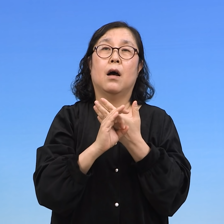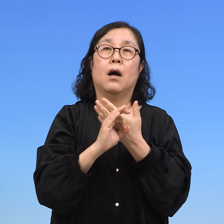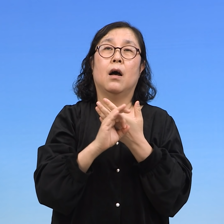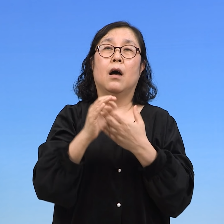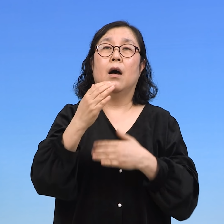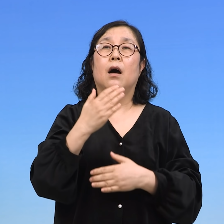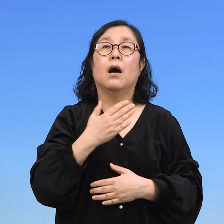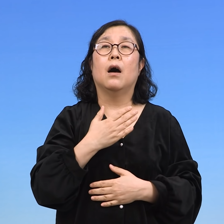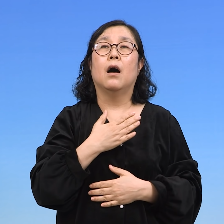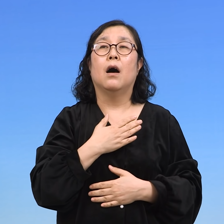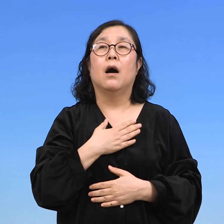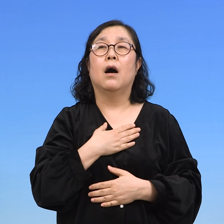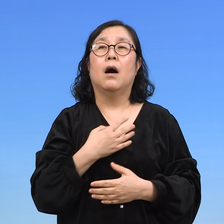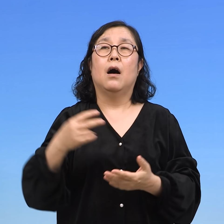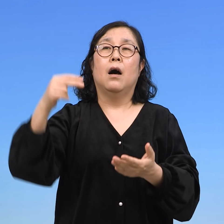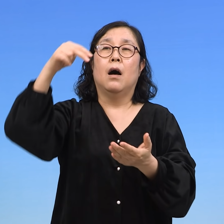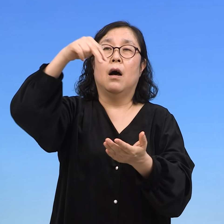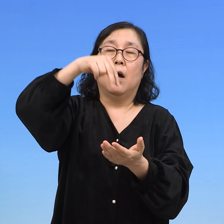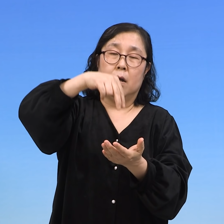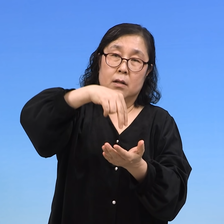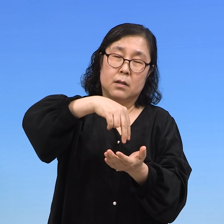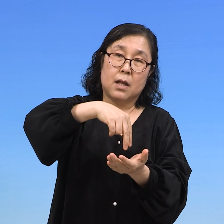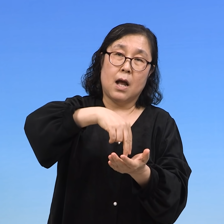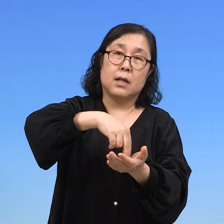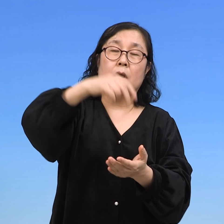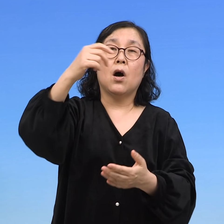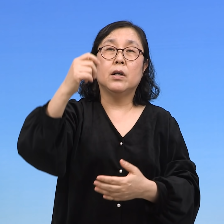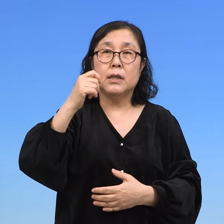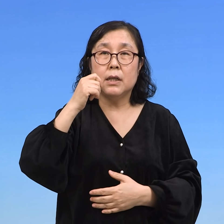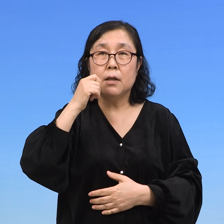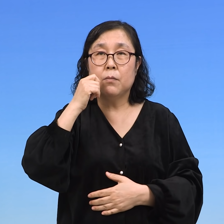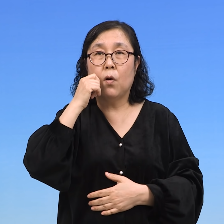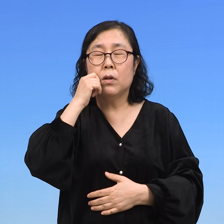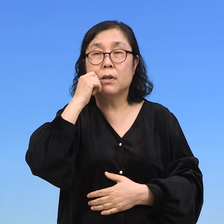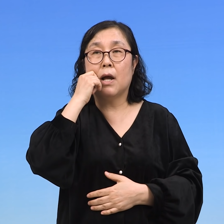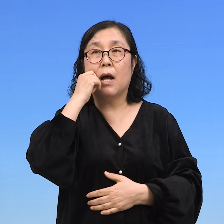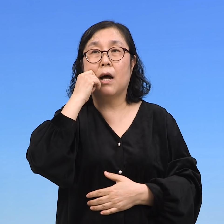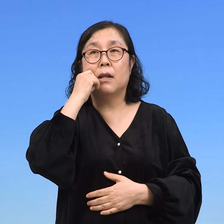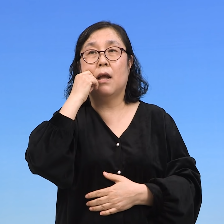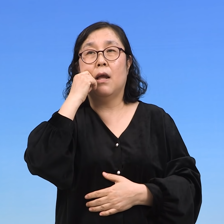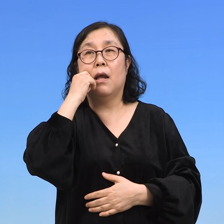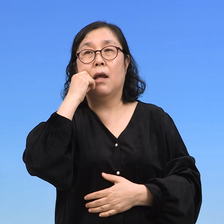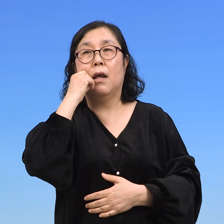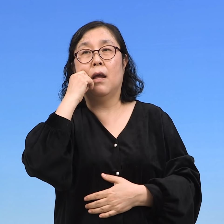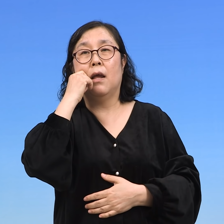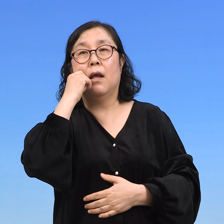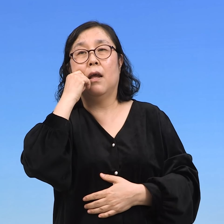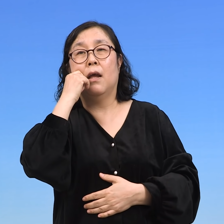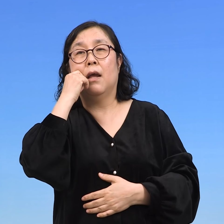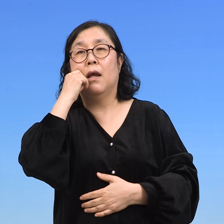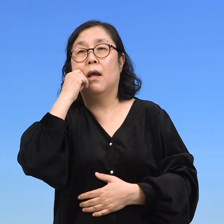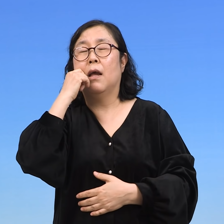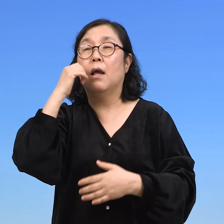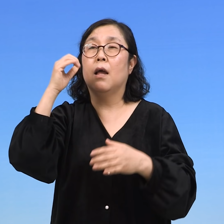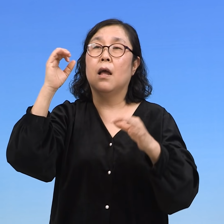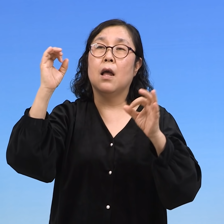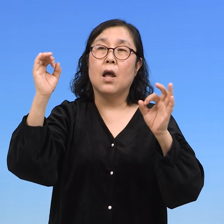나 서지 못하네 나 서지 못하네